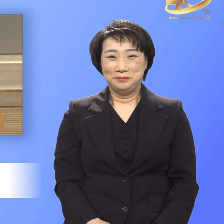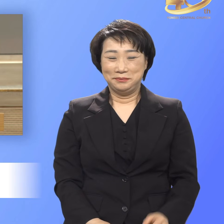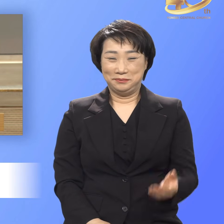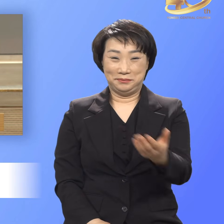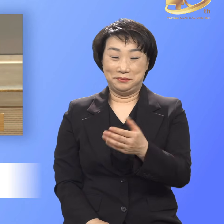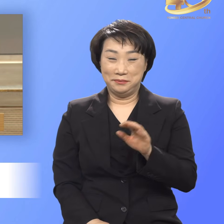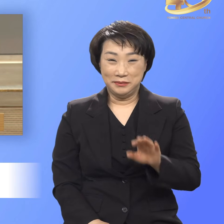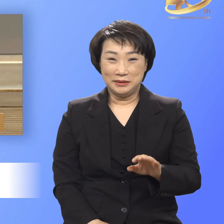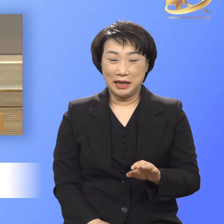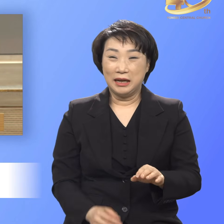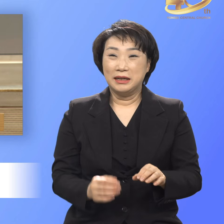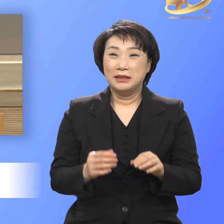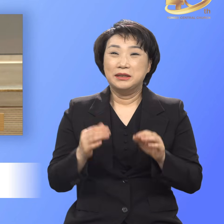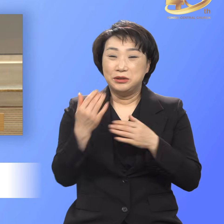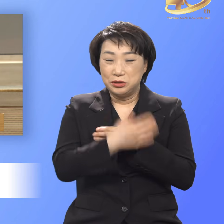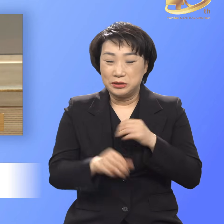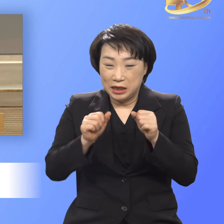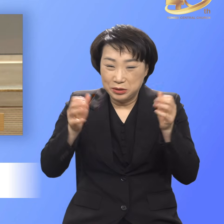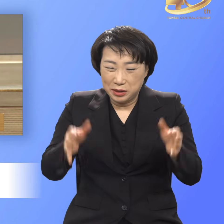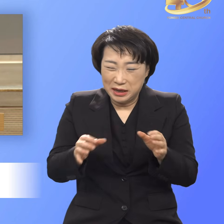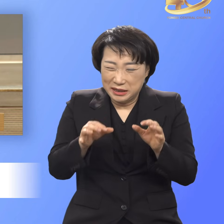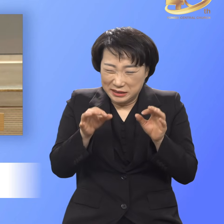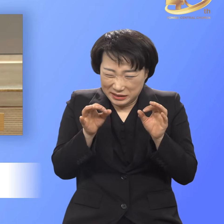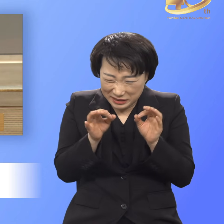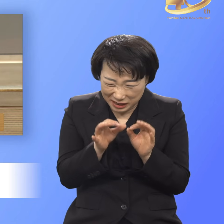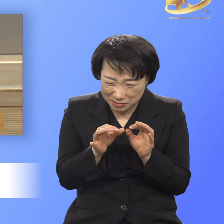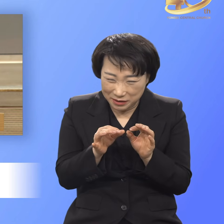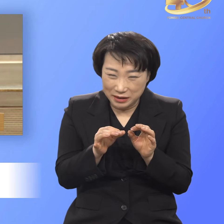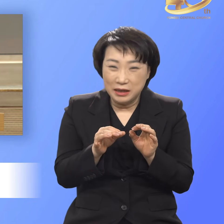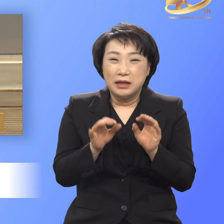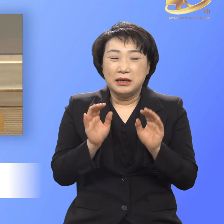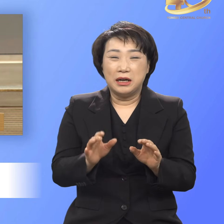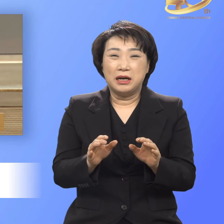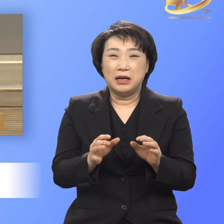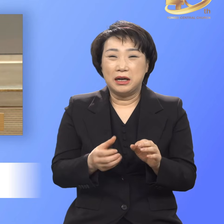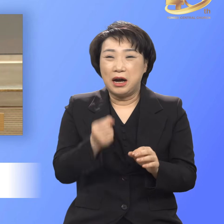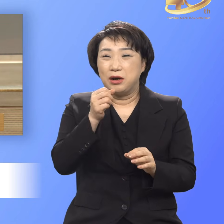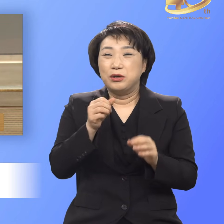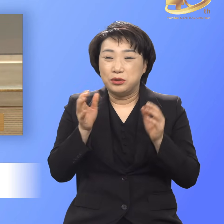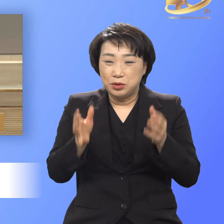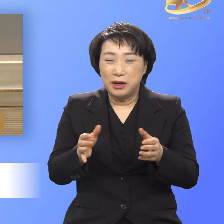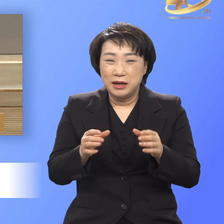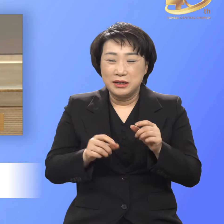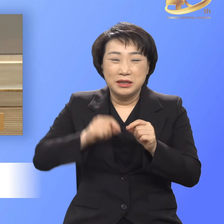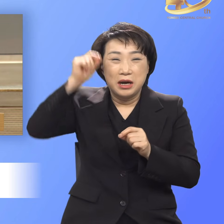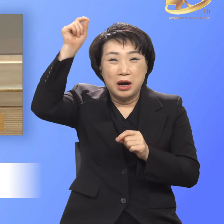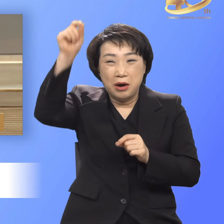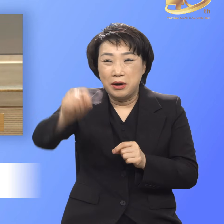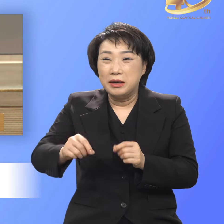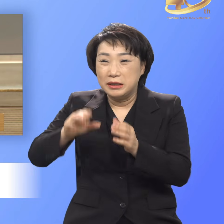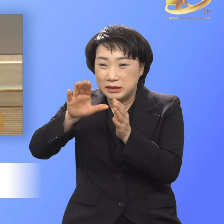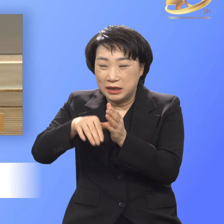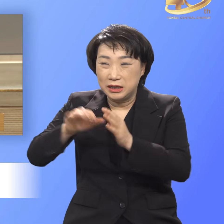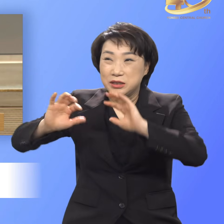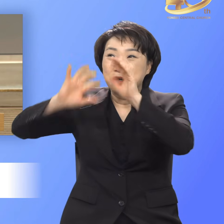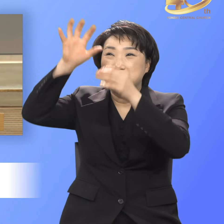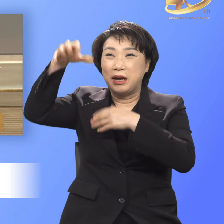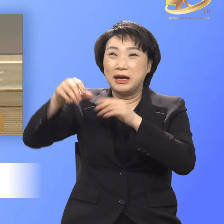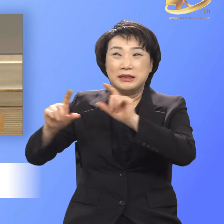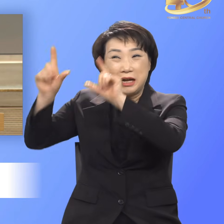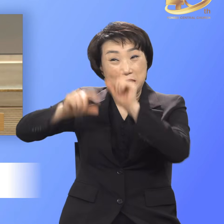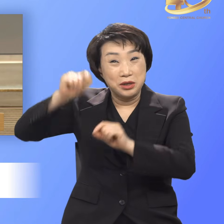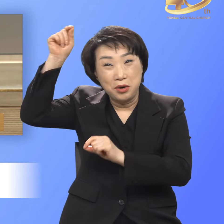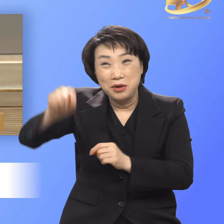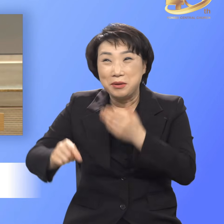근데 짧은 육신의 때를 가지고 있으면서도 영혼이라는 시간을 가지고 천국에서 영원히 살